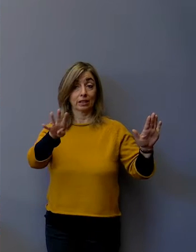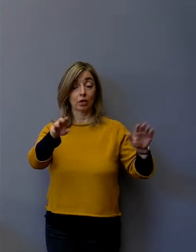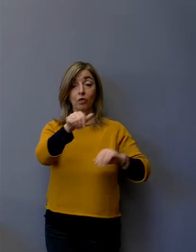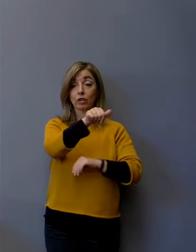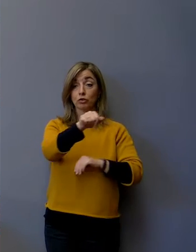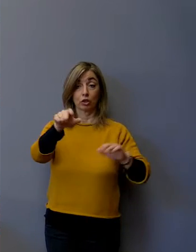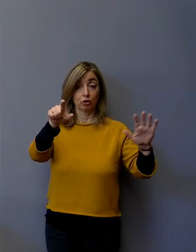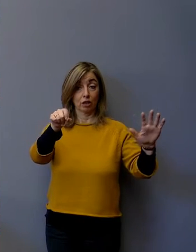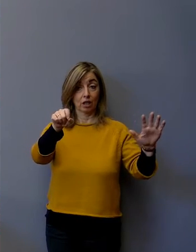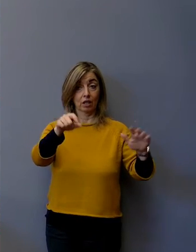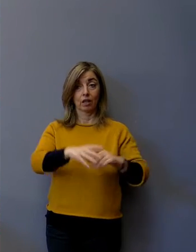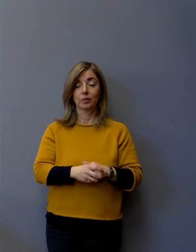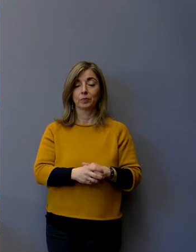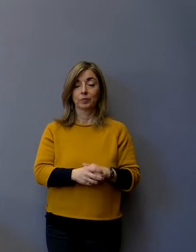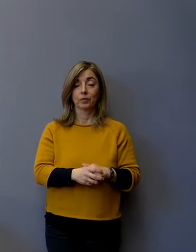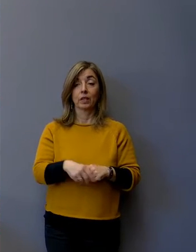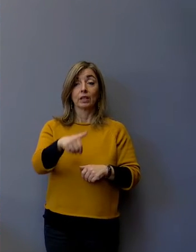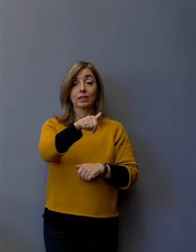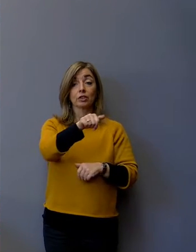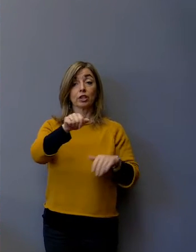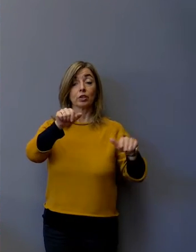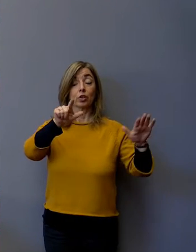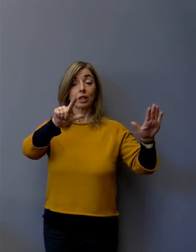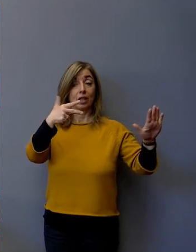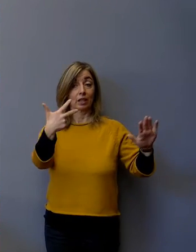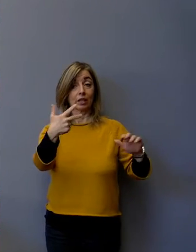170 173